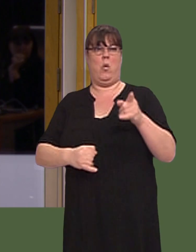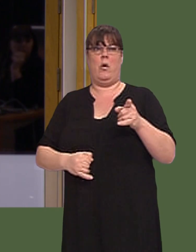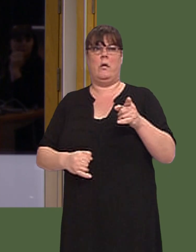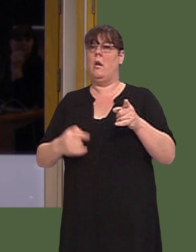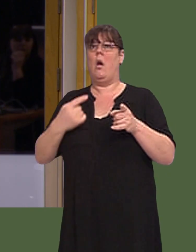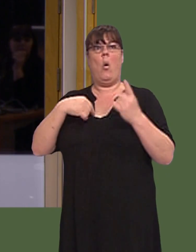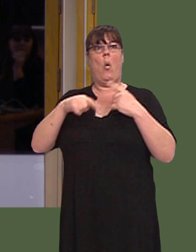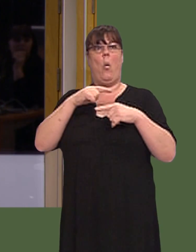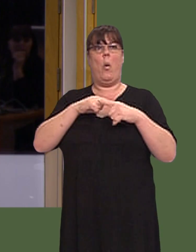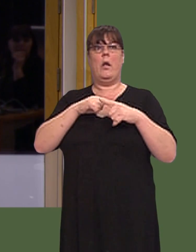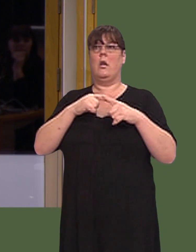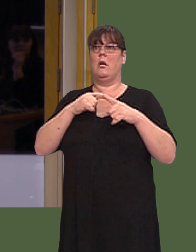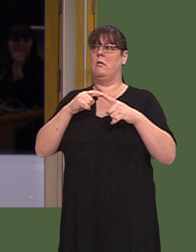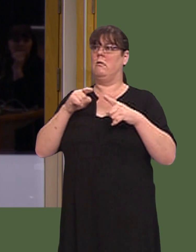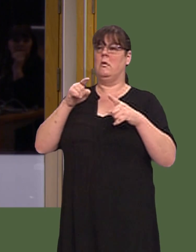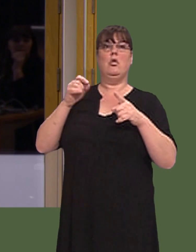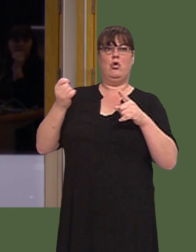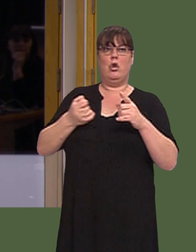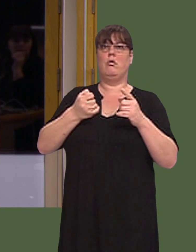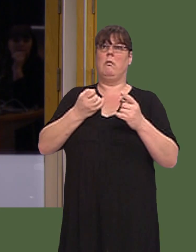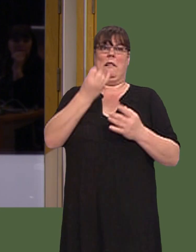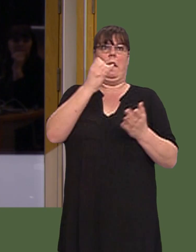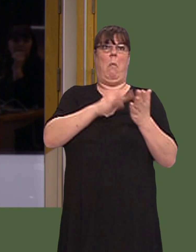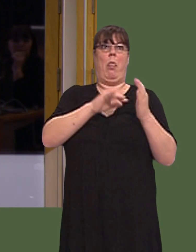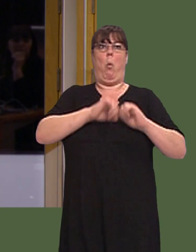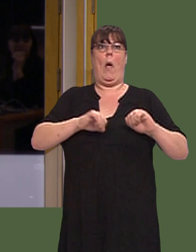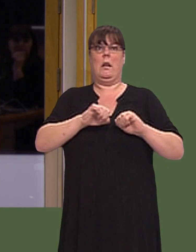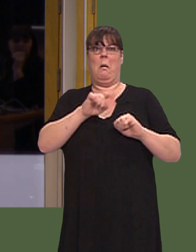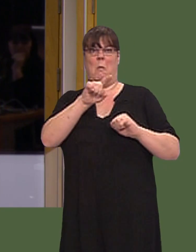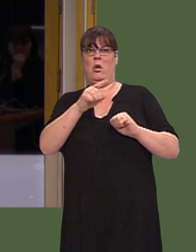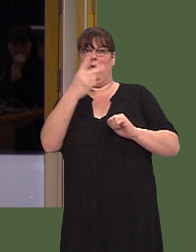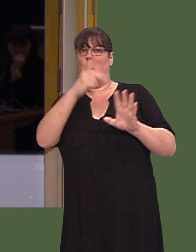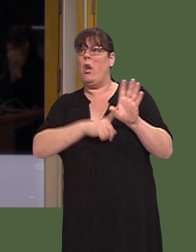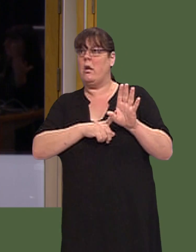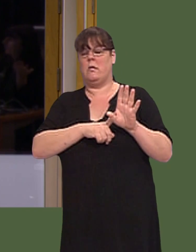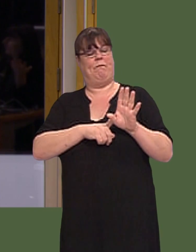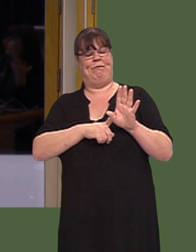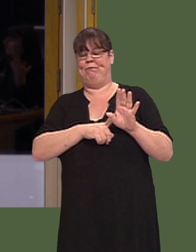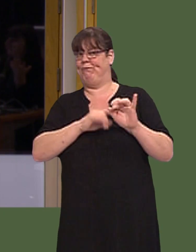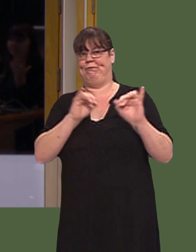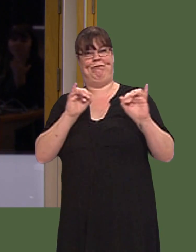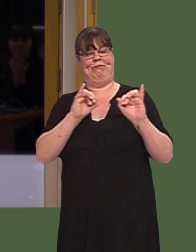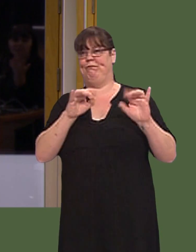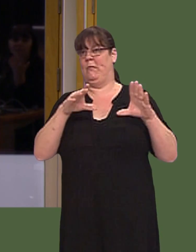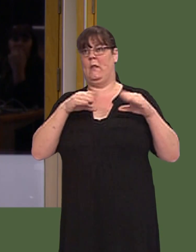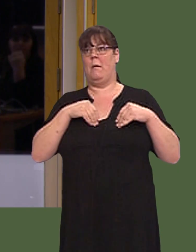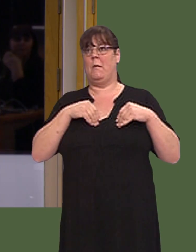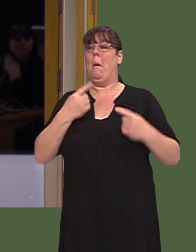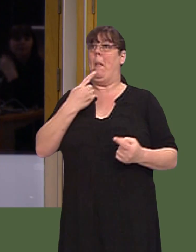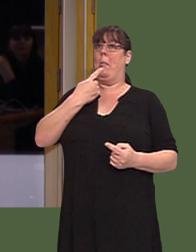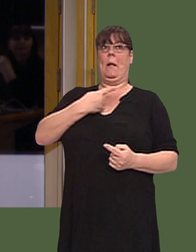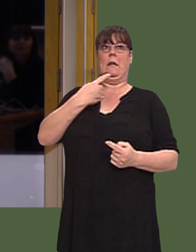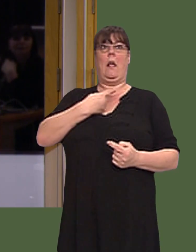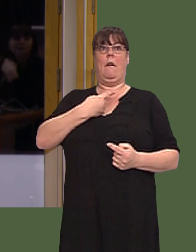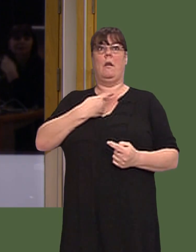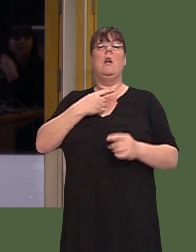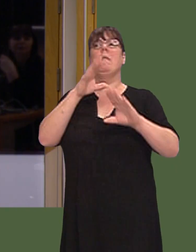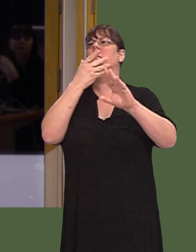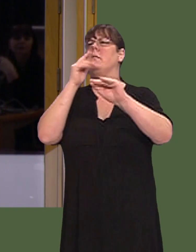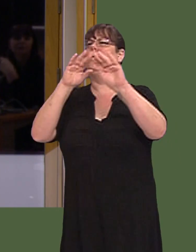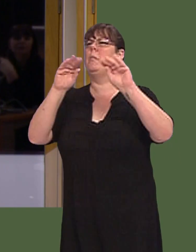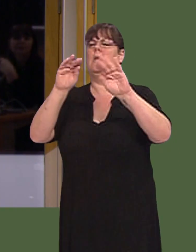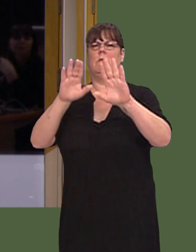yn ardal wrth gwrs lle mae'r uned man anafiadau yn Hesgeth Road wedi cau ers 5 blynyddoedd. Mae yna boblogaeth hŷn na cyfartaledd yn